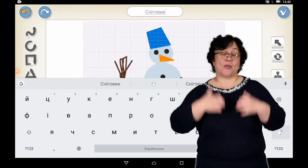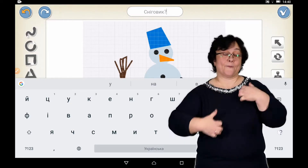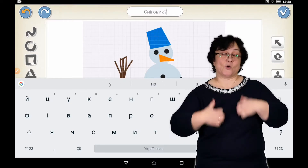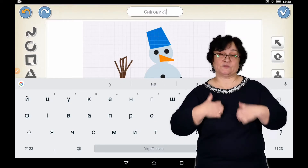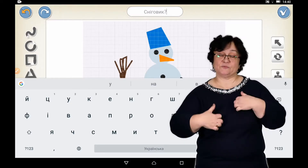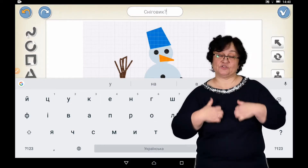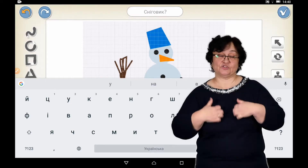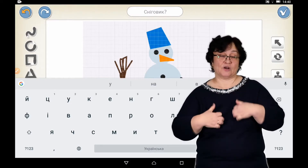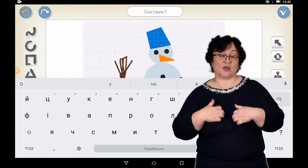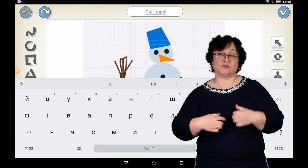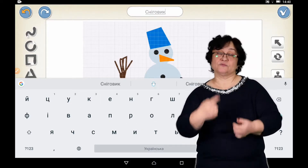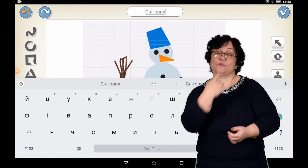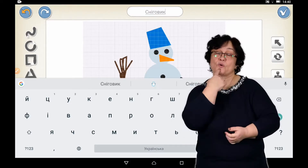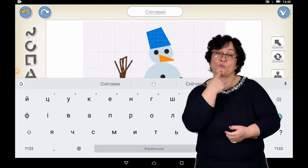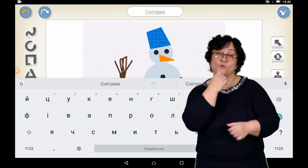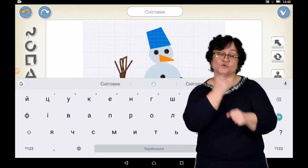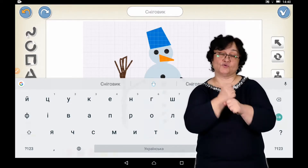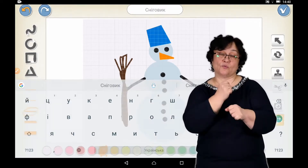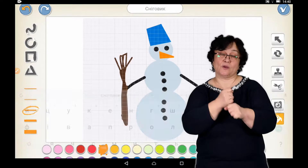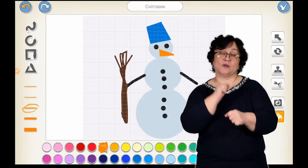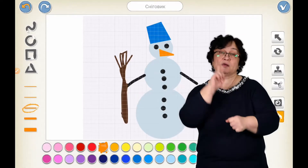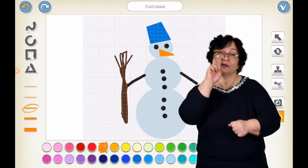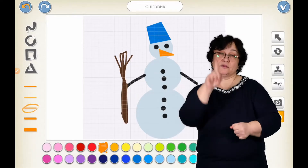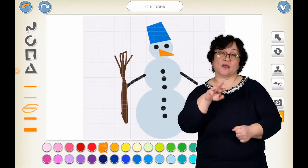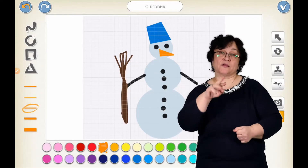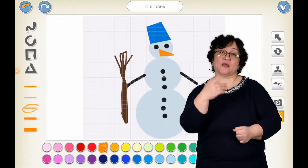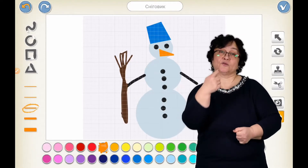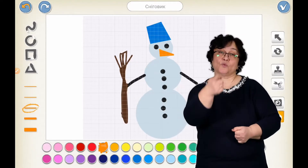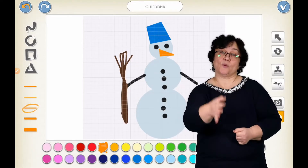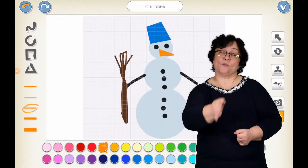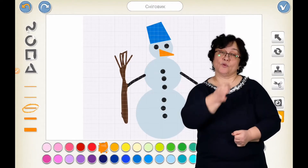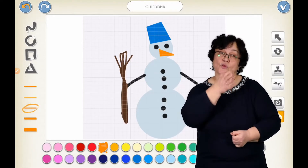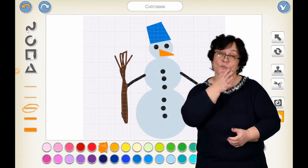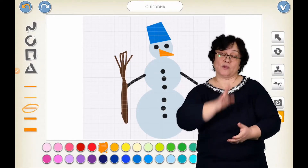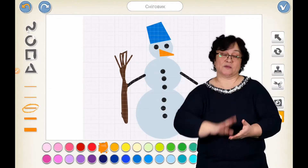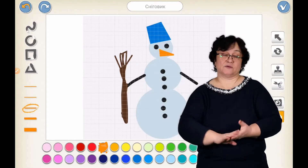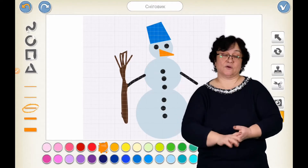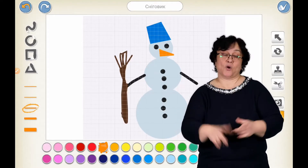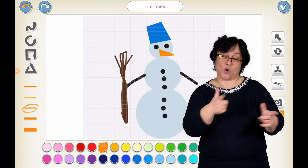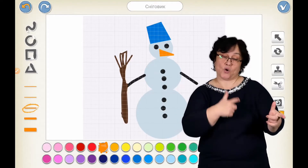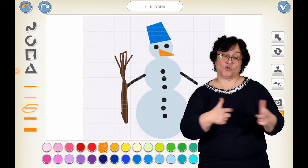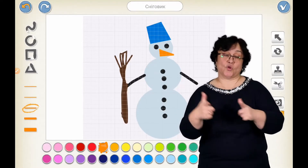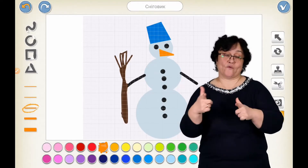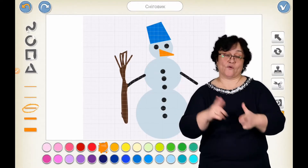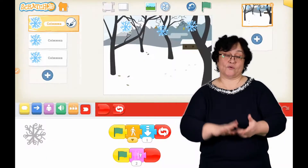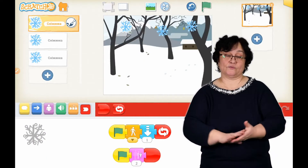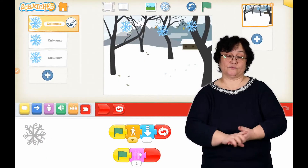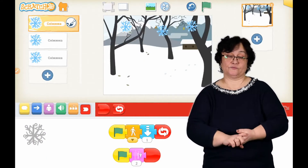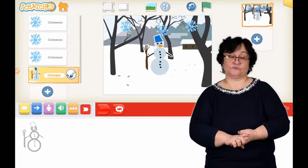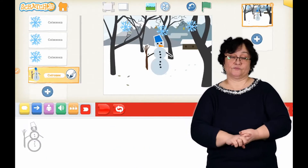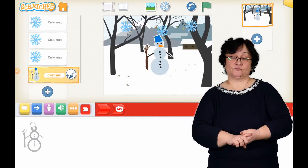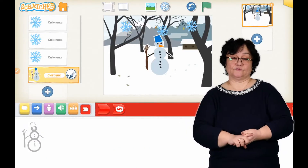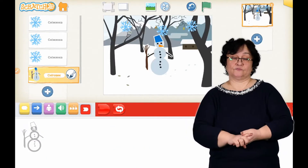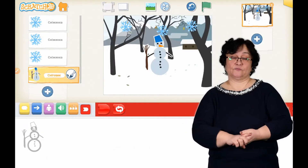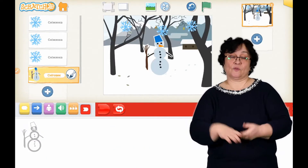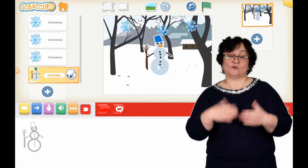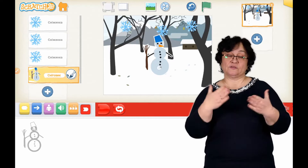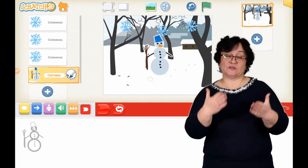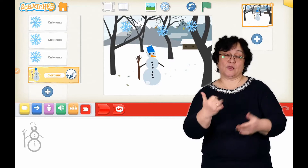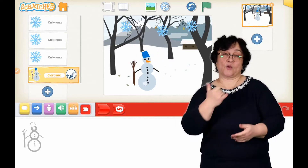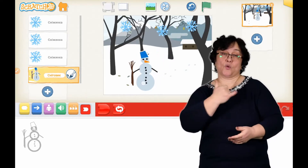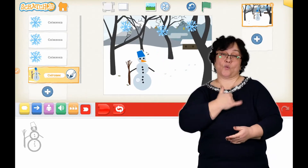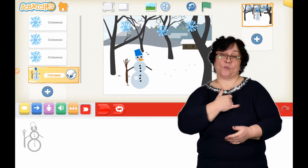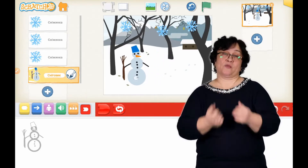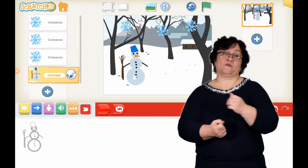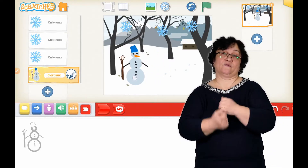Не поспішай. Спробуй зробити так, як тобі подобається. Готово.